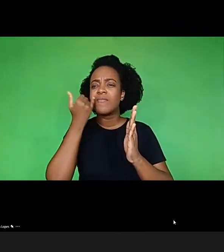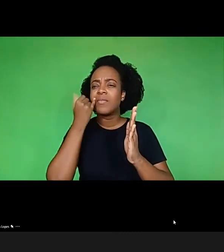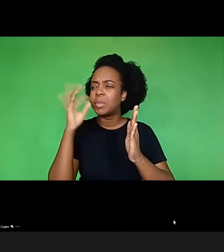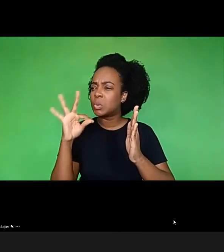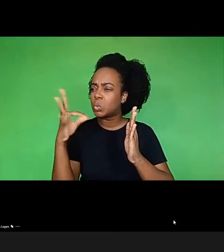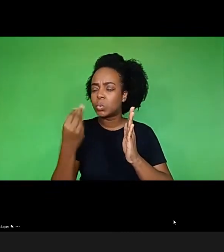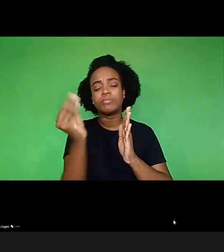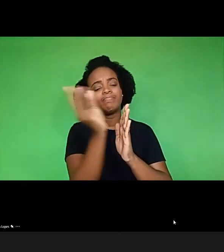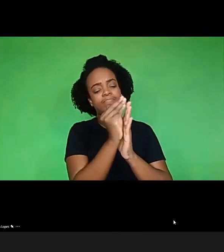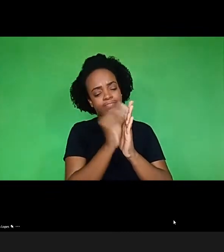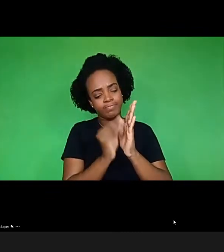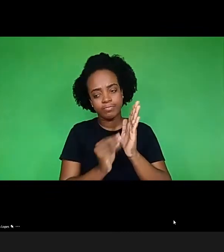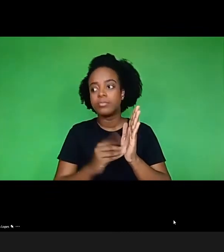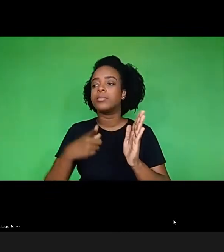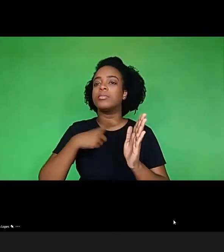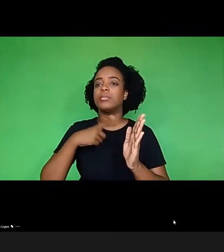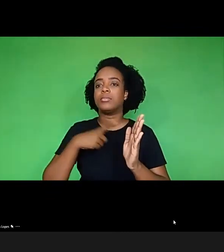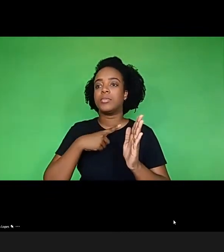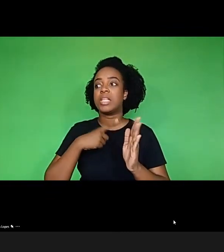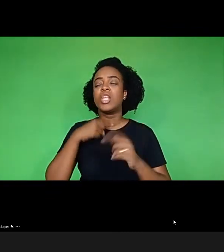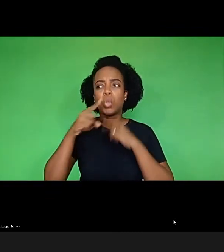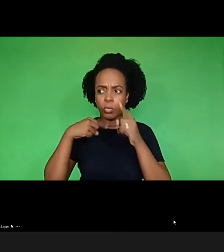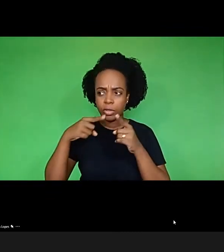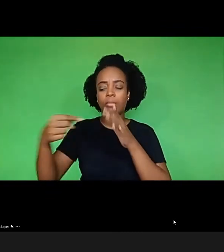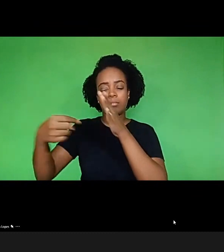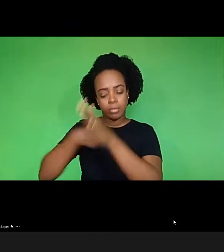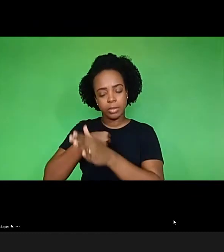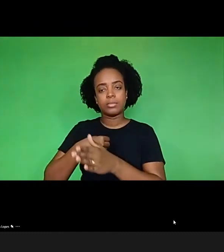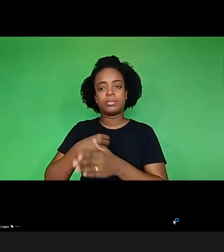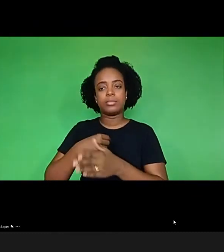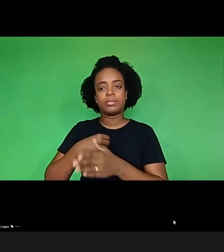dúvida, consulta a gente.